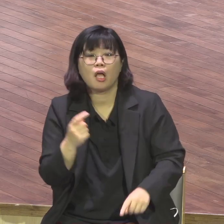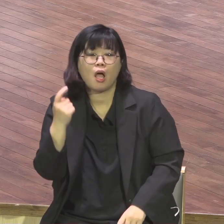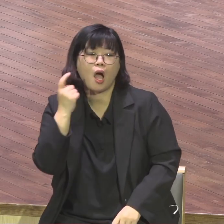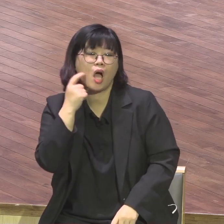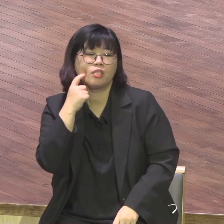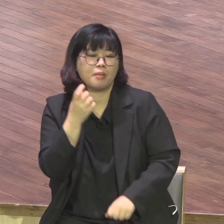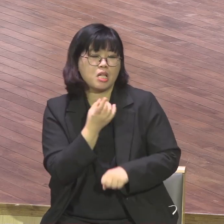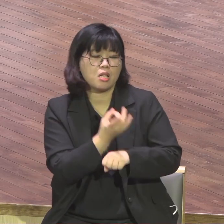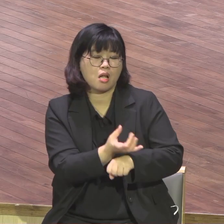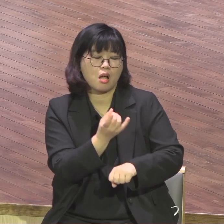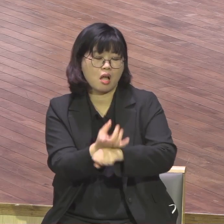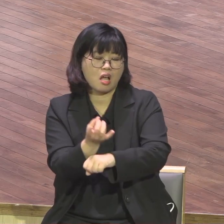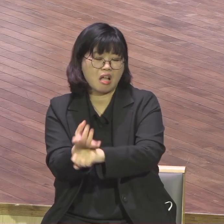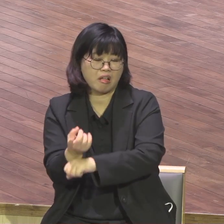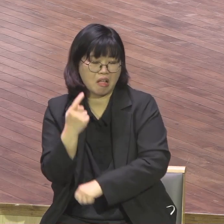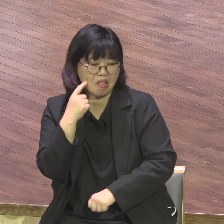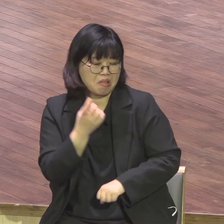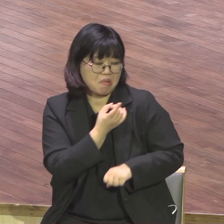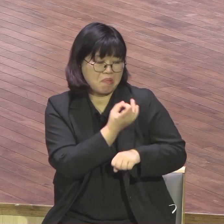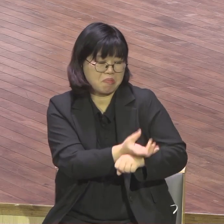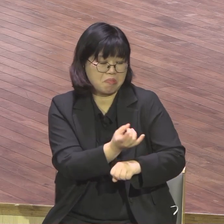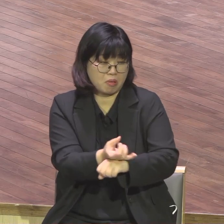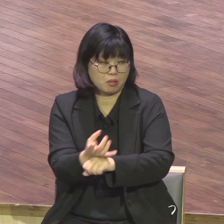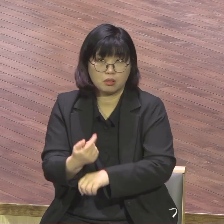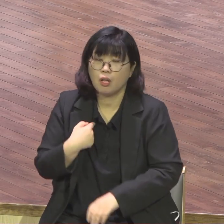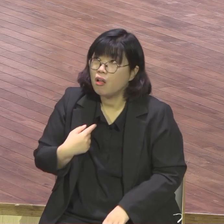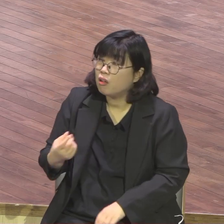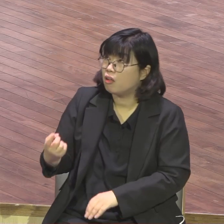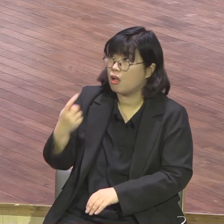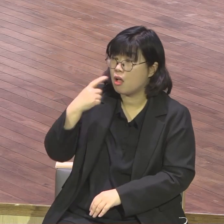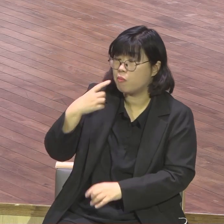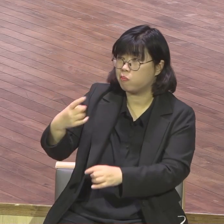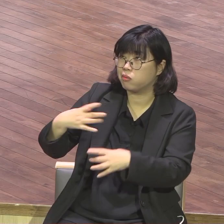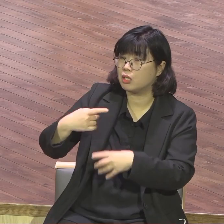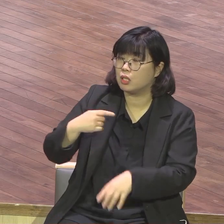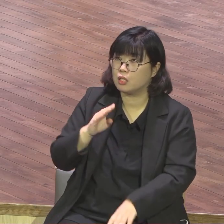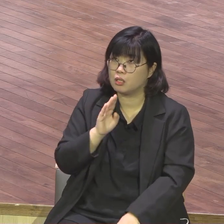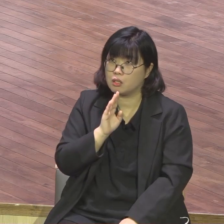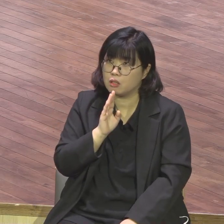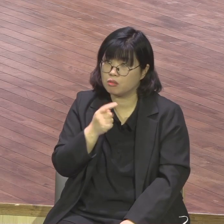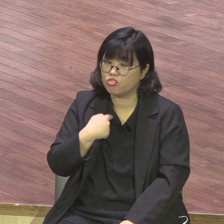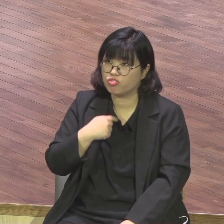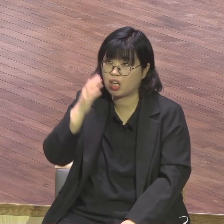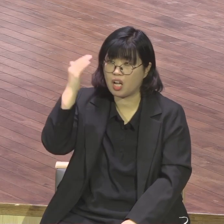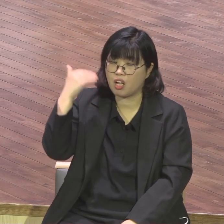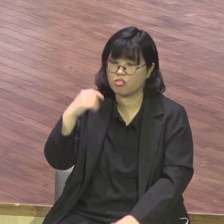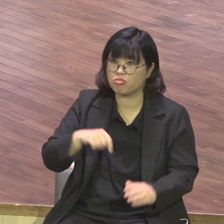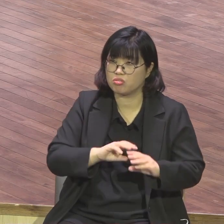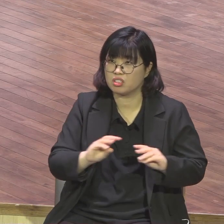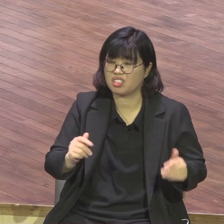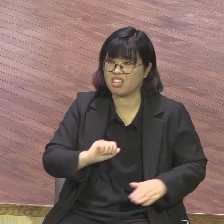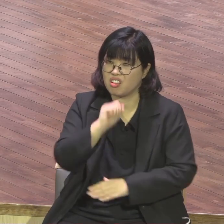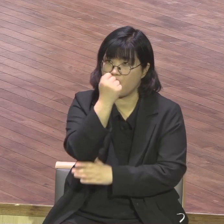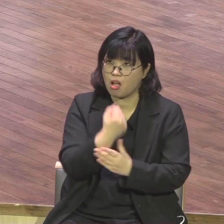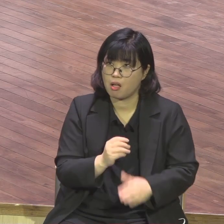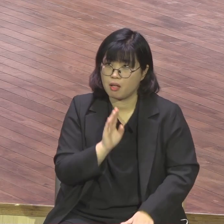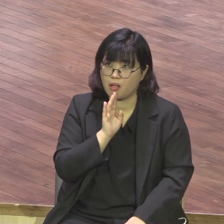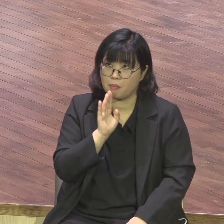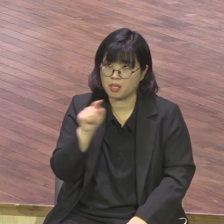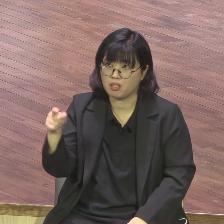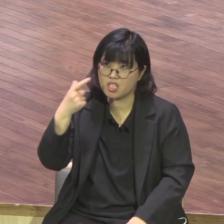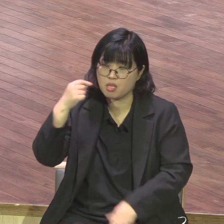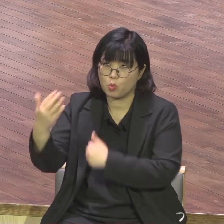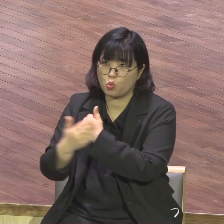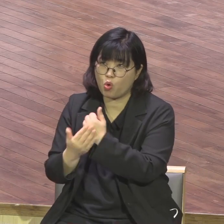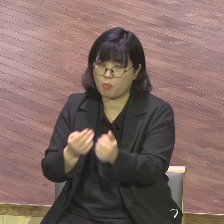작전. 한국 사람도 마음이 약하잖아요. 우리는 어디 단 한 번도 우리는 침략해본 적 맨날 당하기만 했지 해본